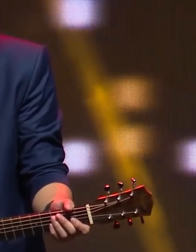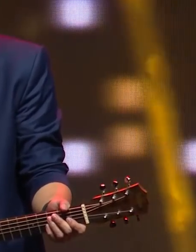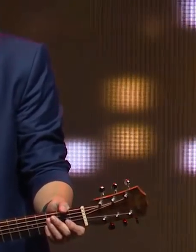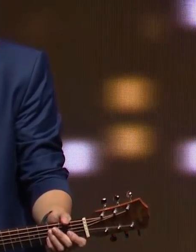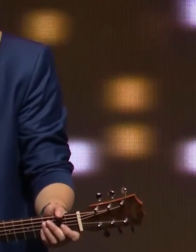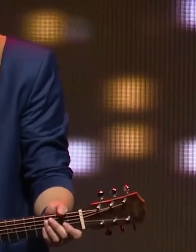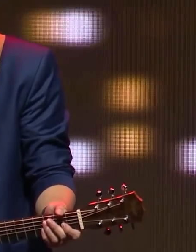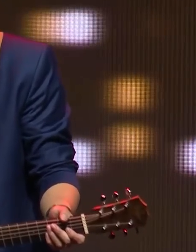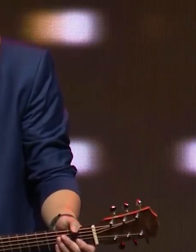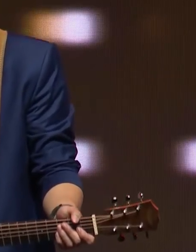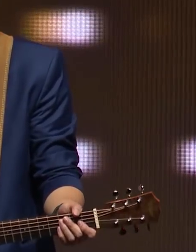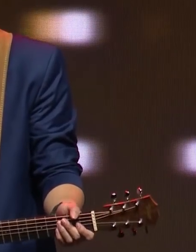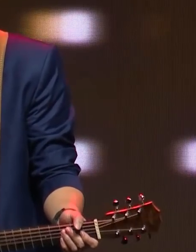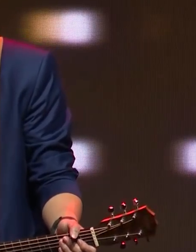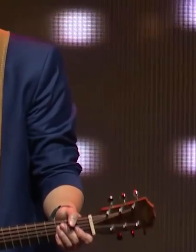memuji Dia,